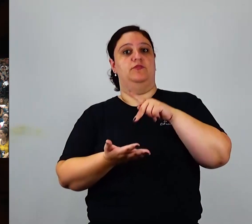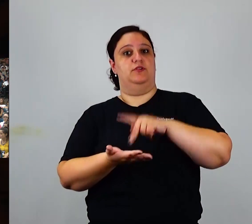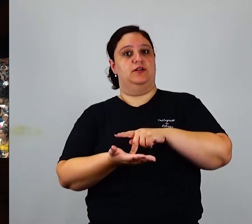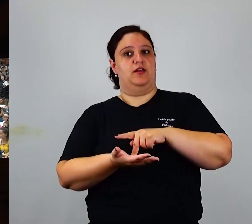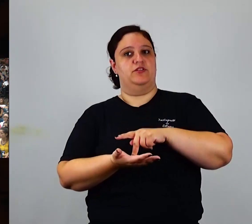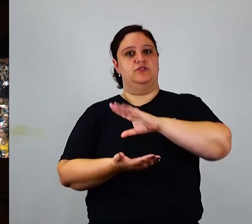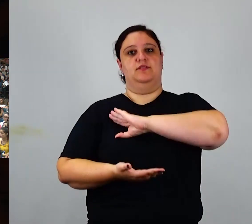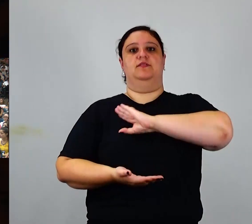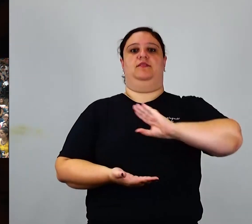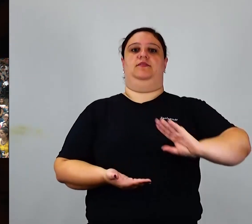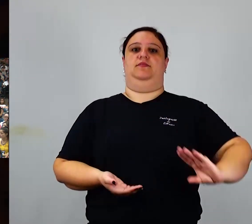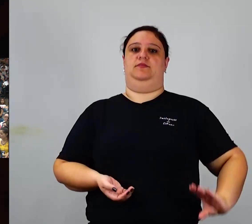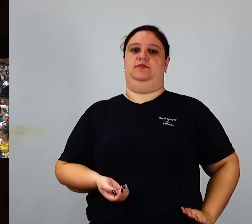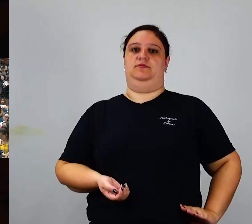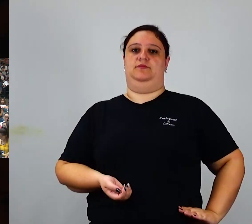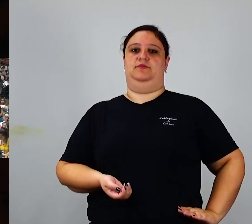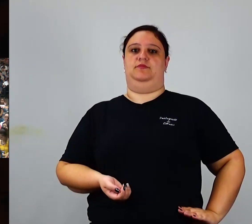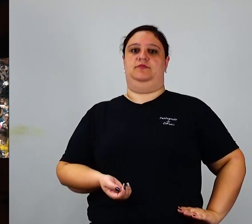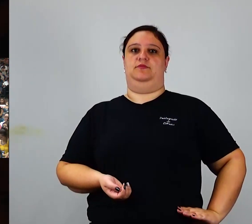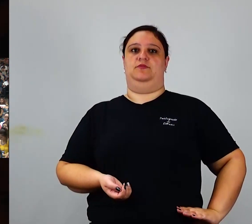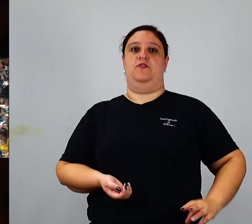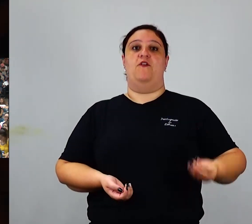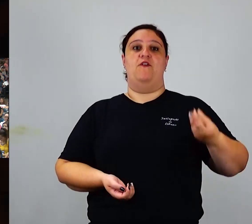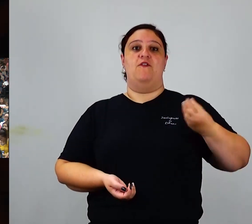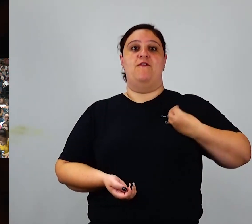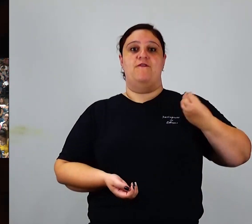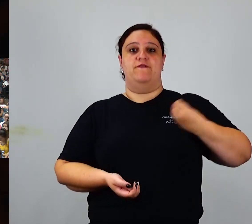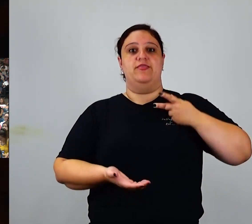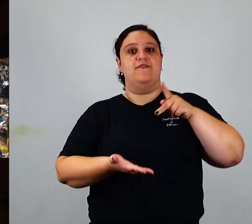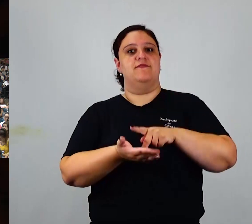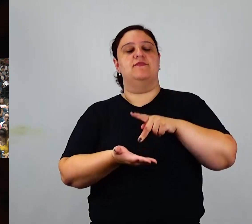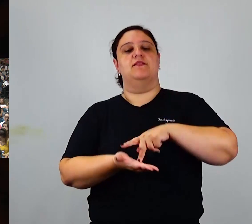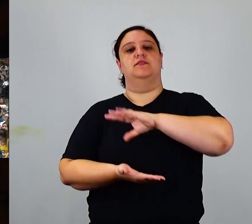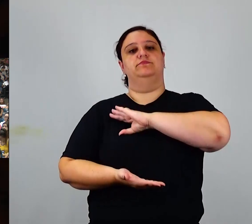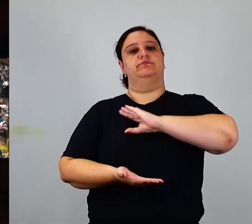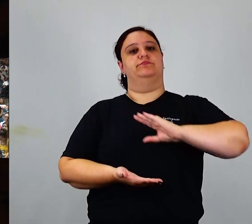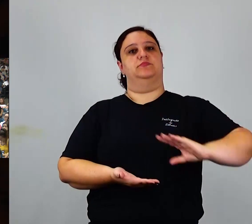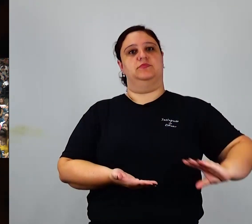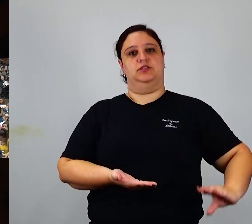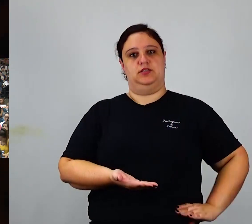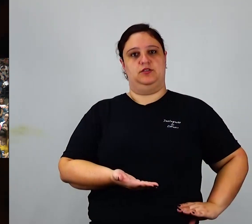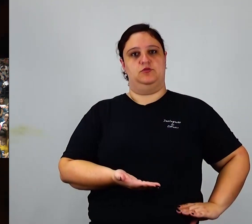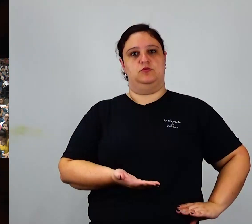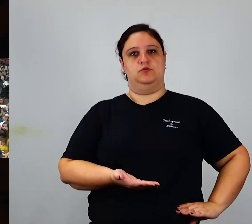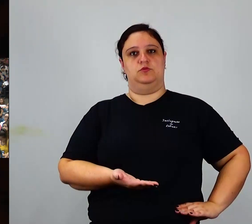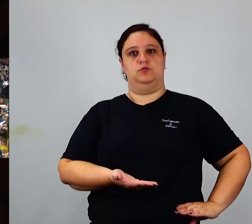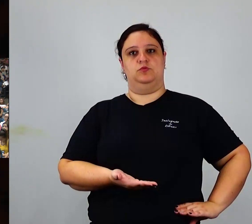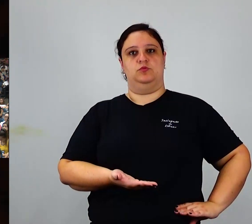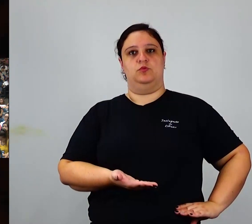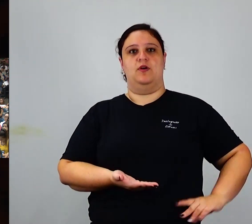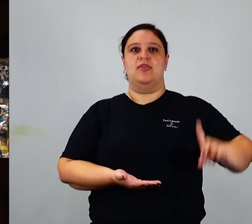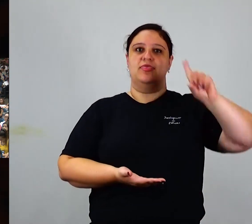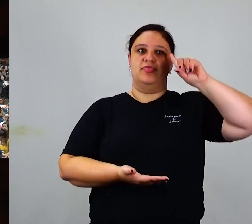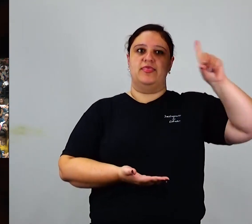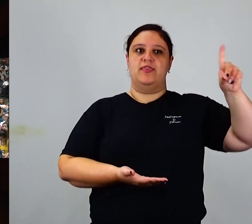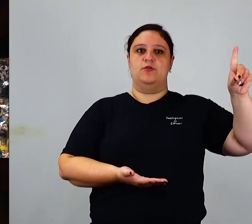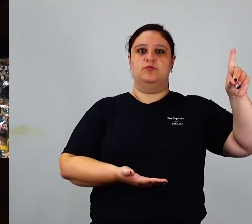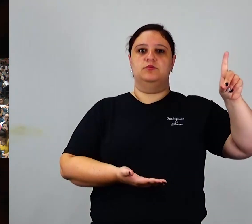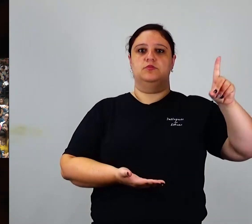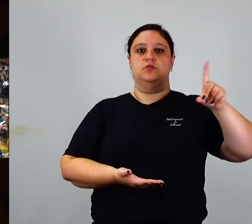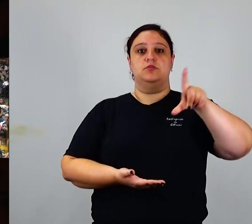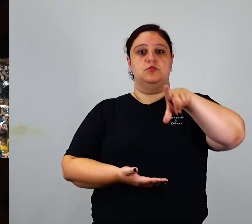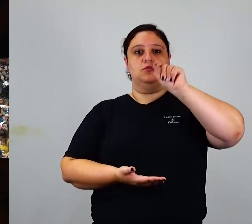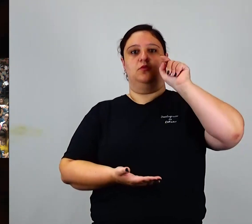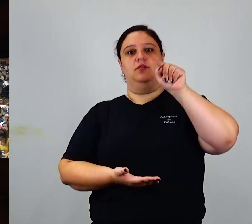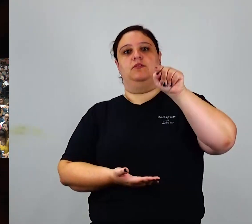Cristo. A sua verdadeira vida é Cristo. É para isso que você foi criado, e isso é o que